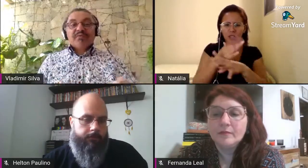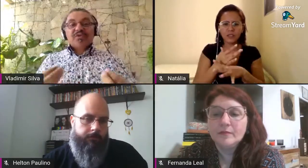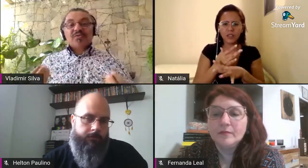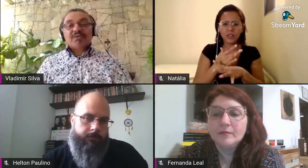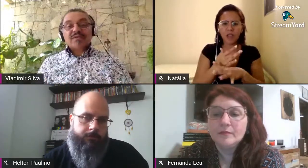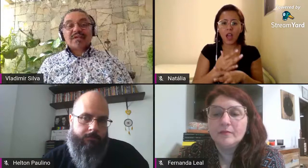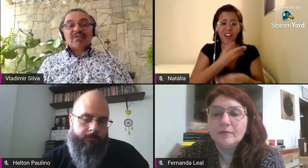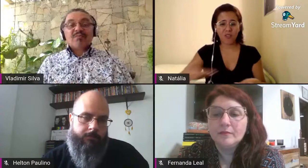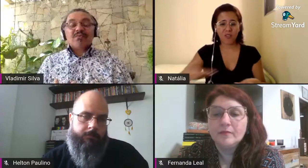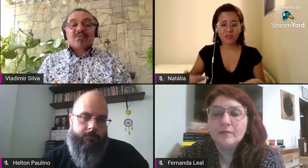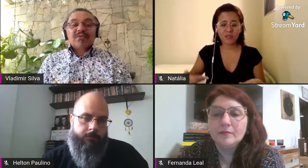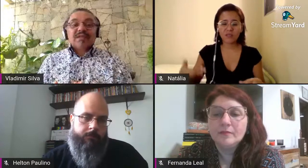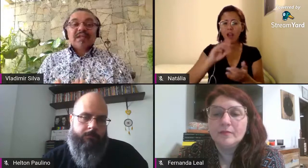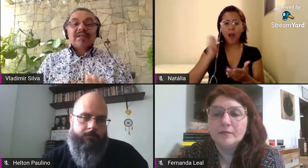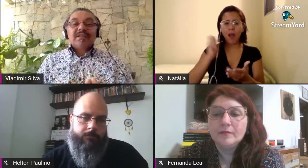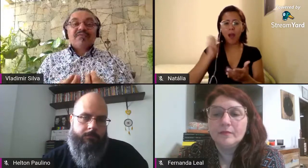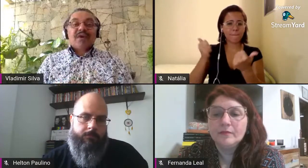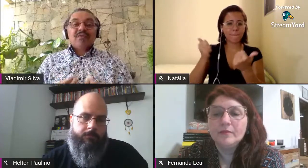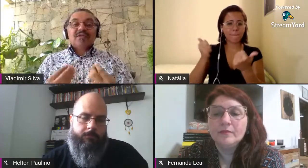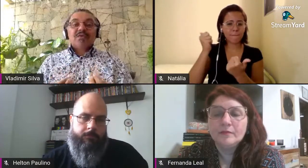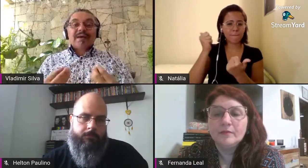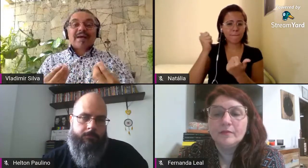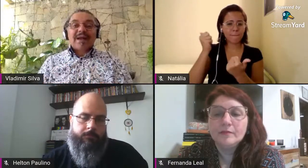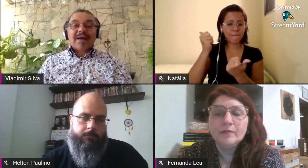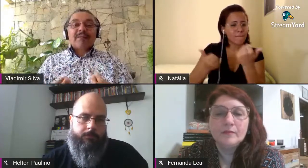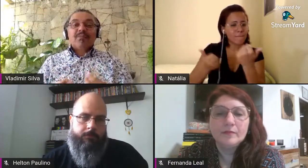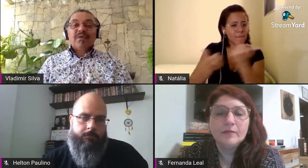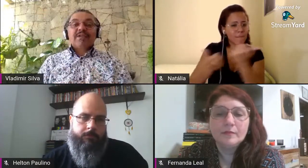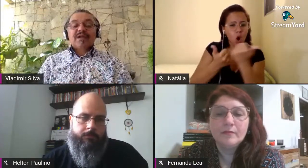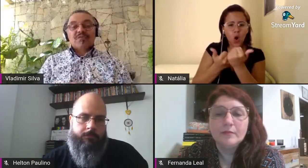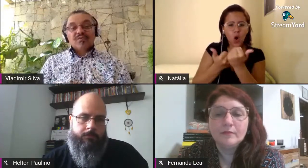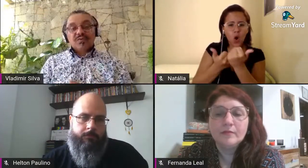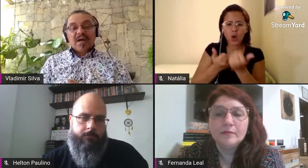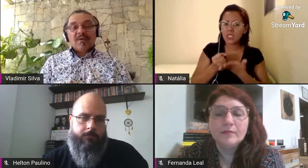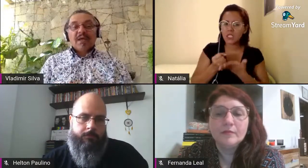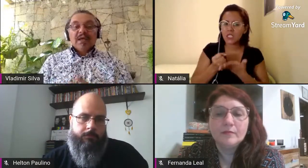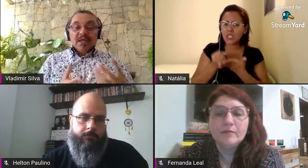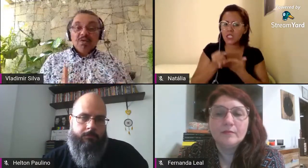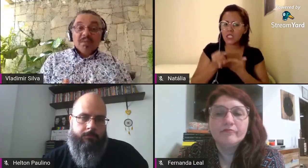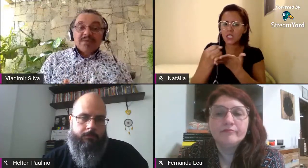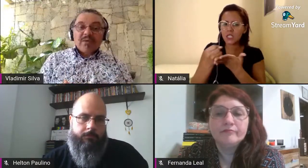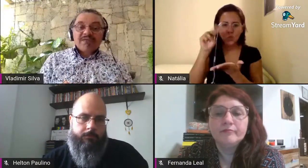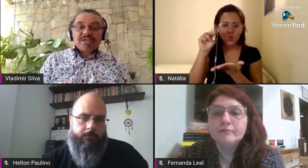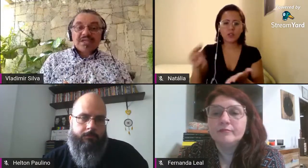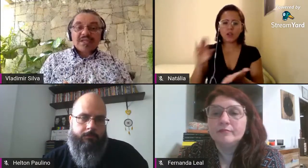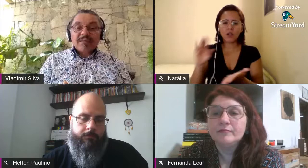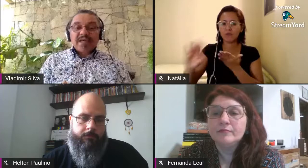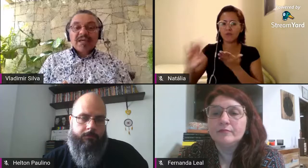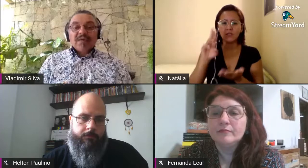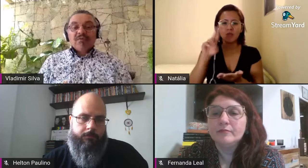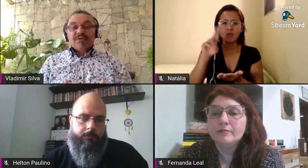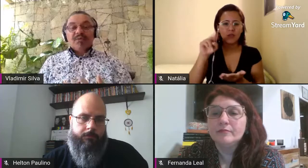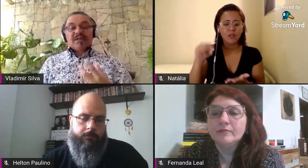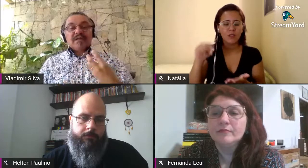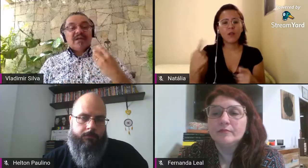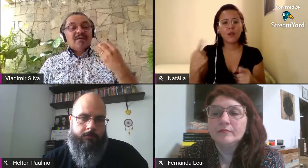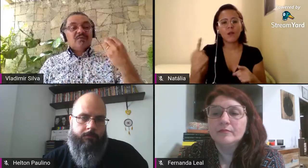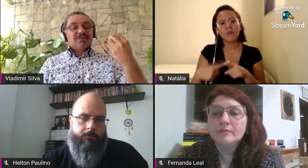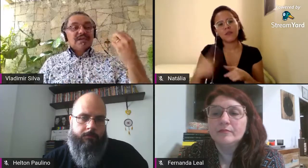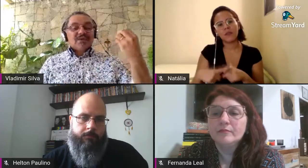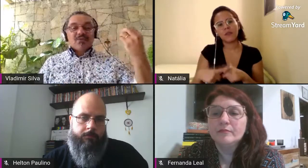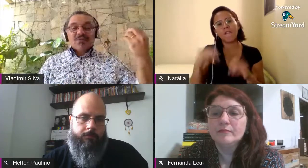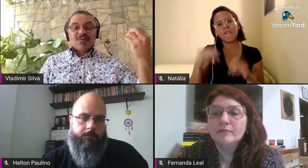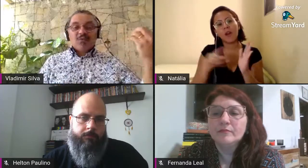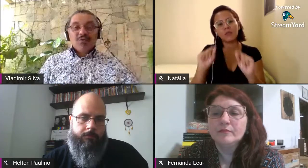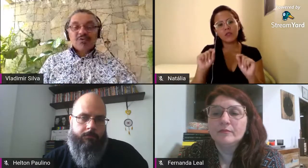uma prefeitura e do estado por conta de falta de uma clara política cultural. E no âmbito da UFCG também, muito embora